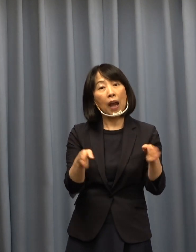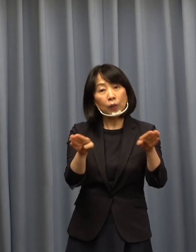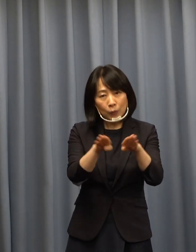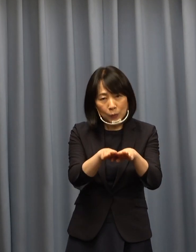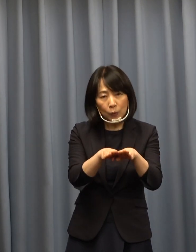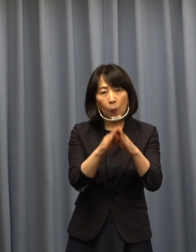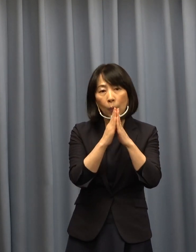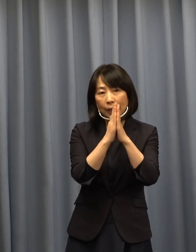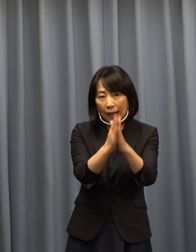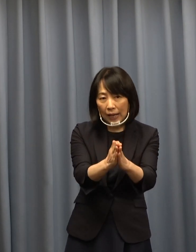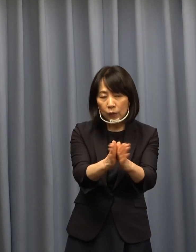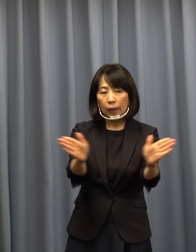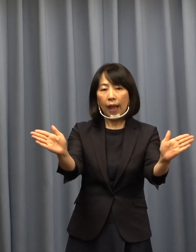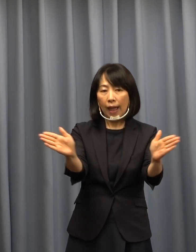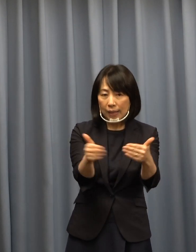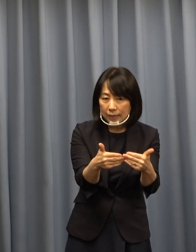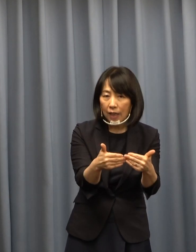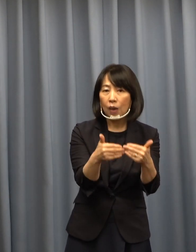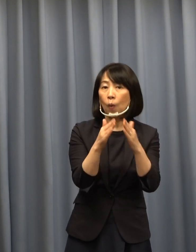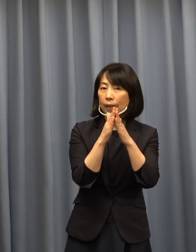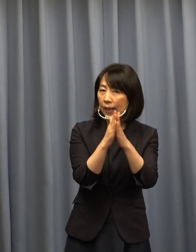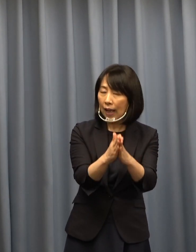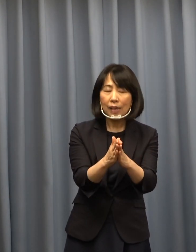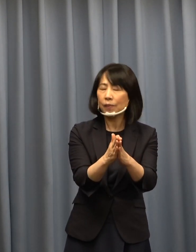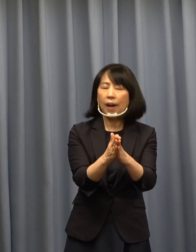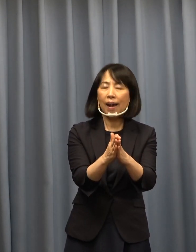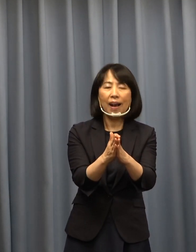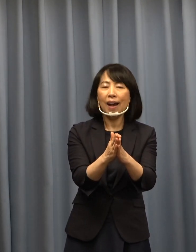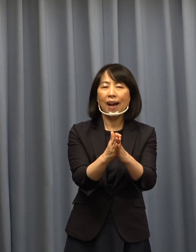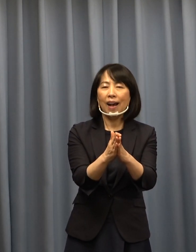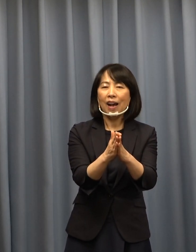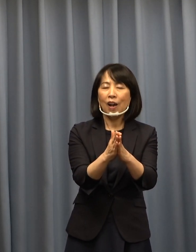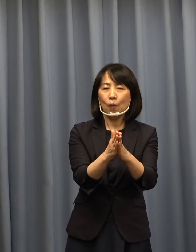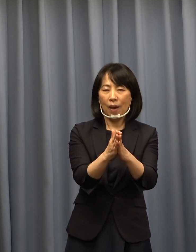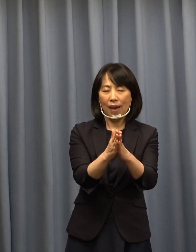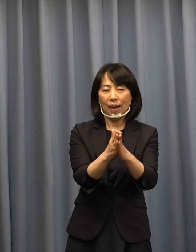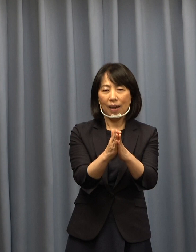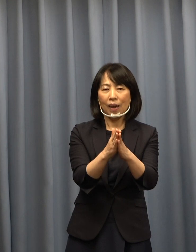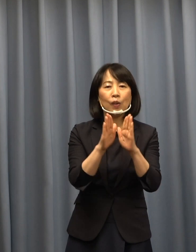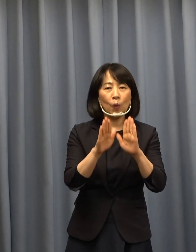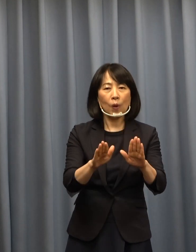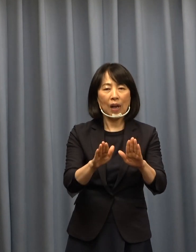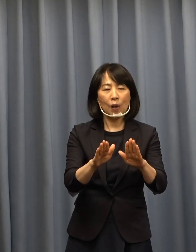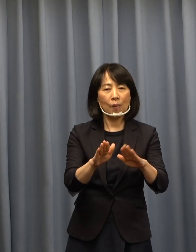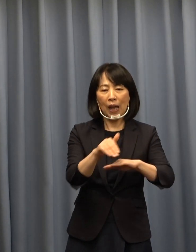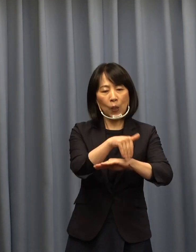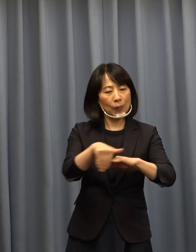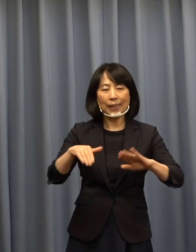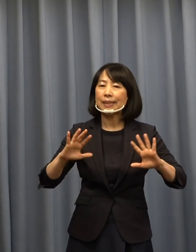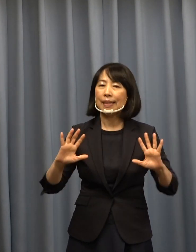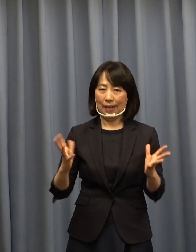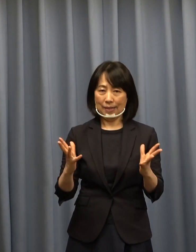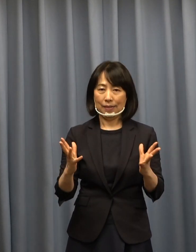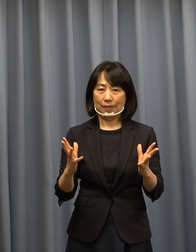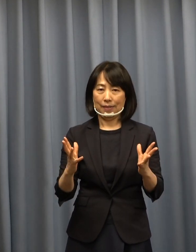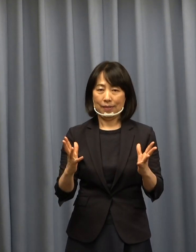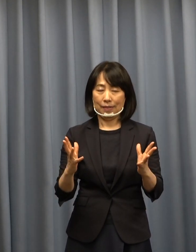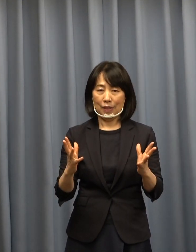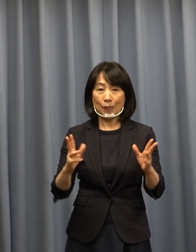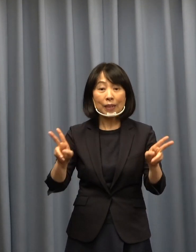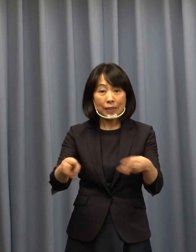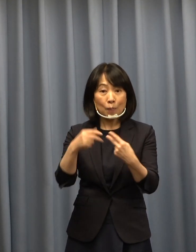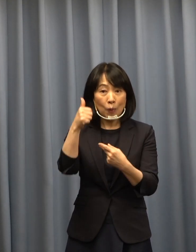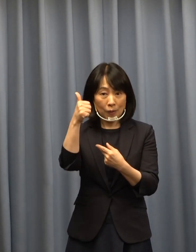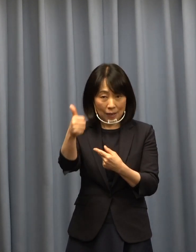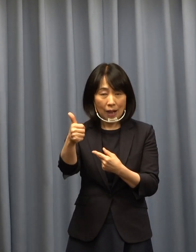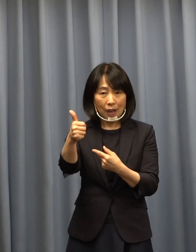ですね、閉鎖とか、そういったことについて今回お諮りをしたわけではありません。 そして先生方からも